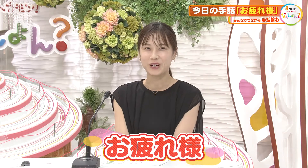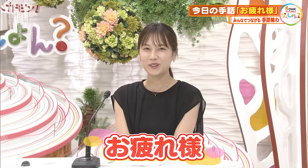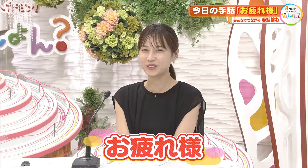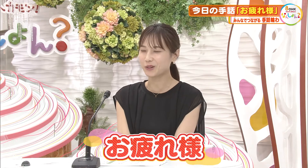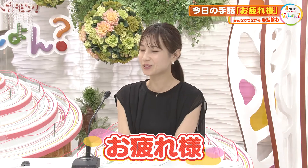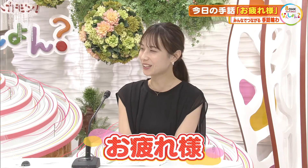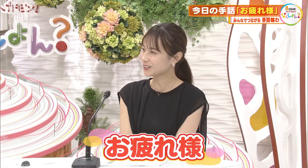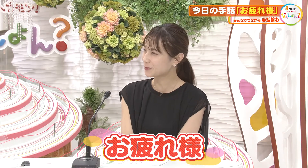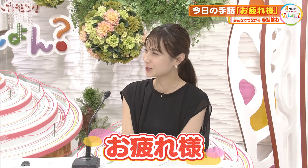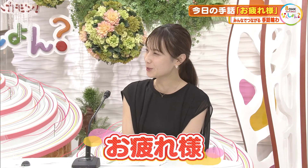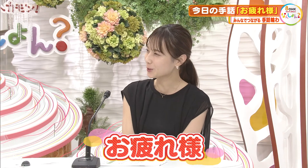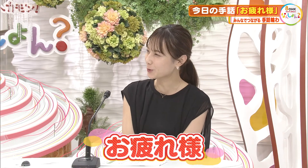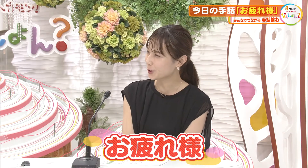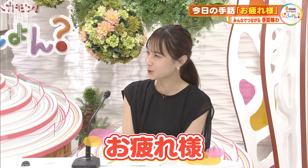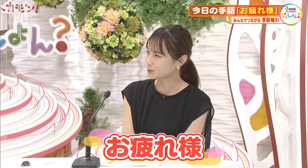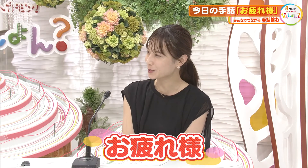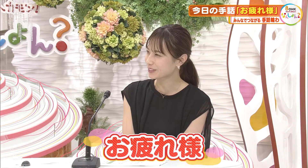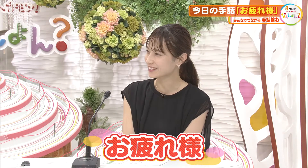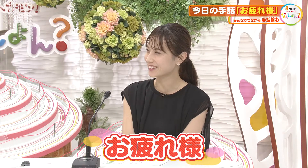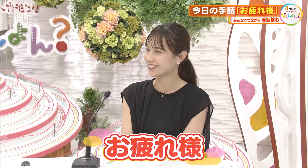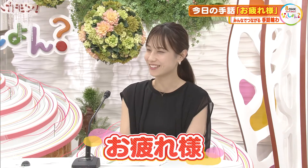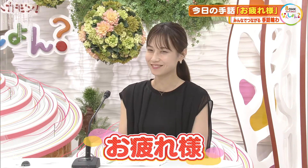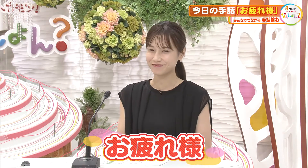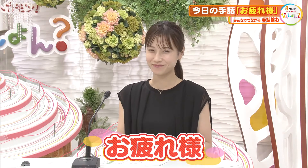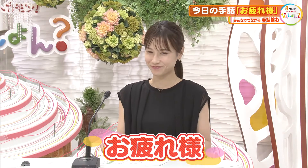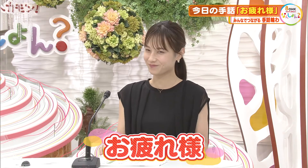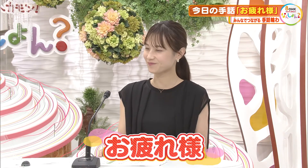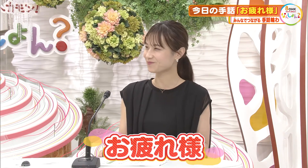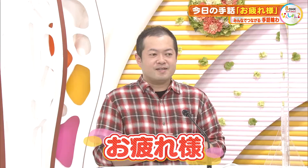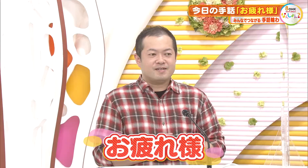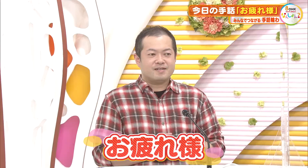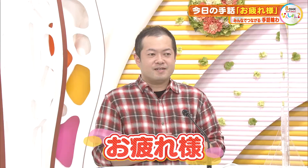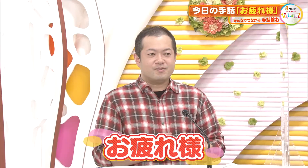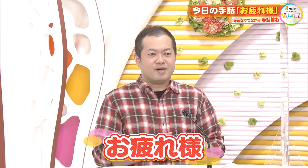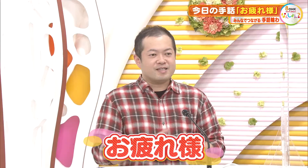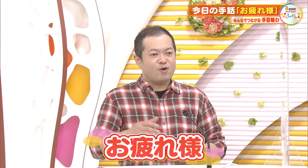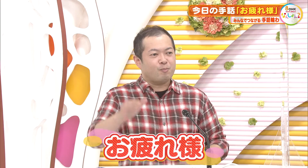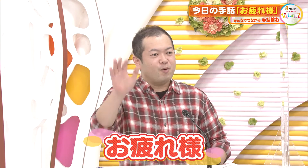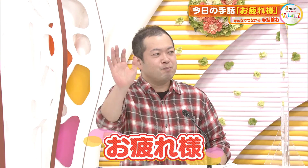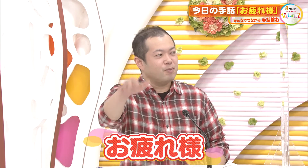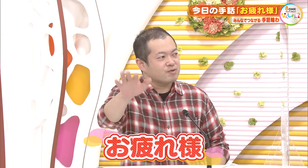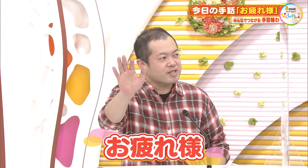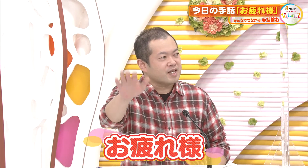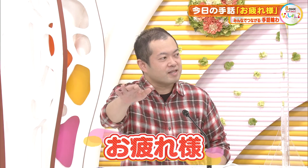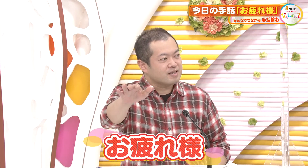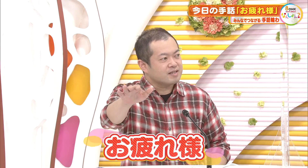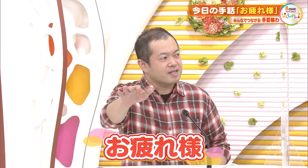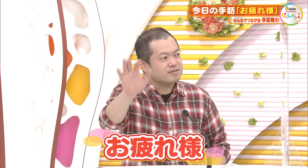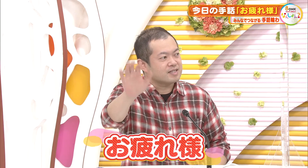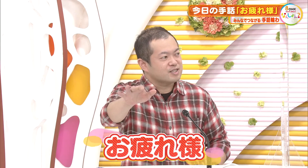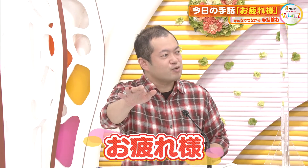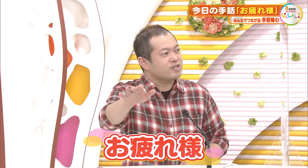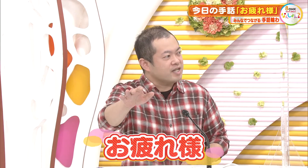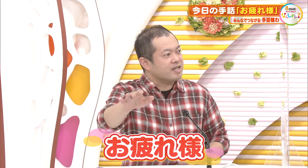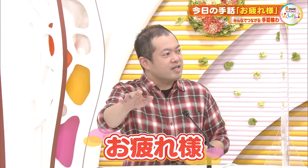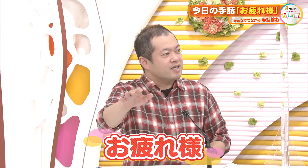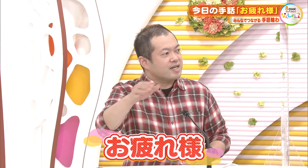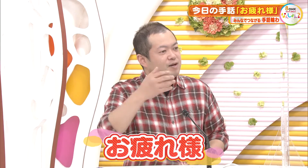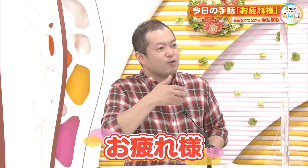ローさん、お疲れ様、手話でどうやると思いますか？ お疲れ様、なんかこう肩をポンポンってやる感じの動きで、なんかこう